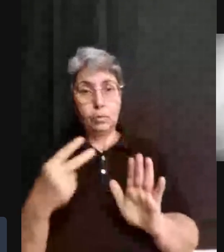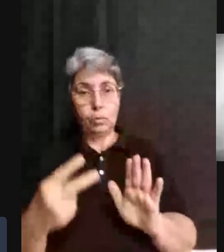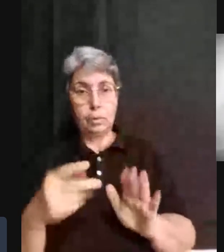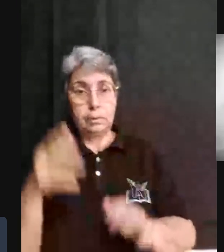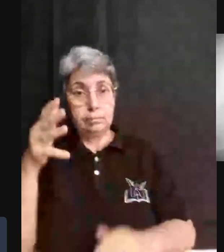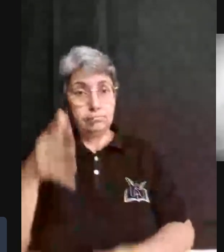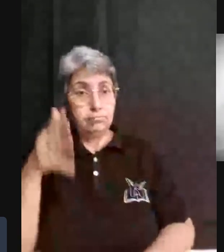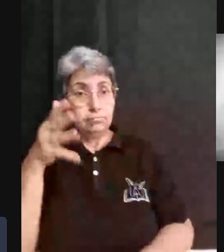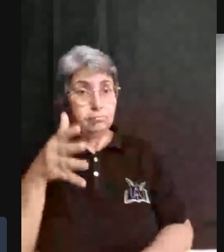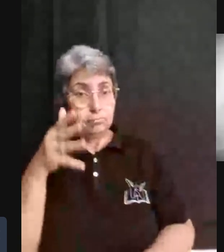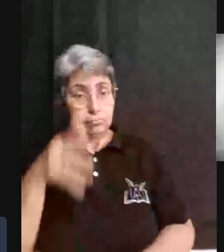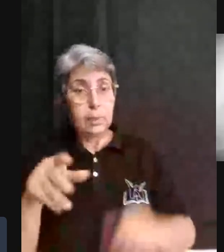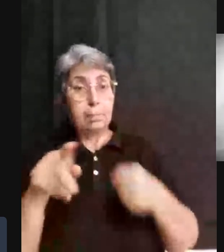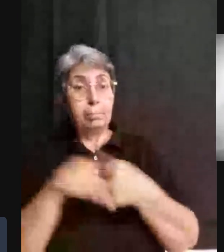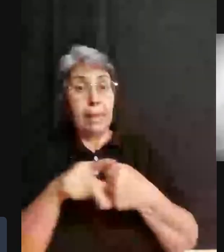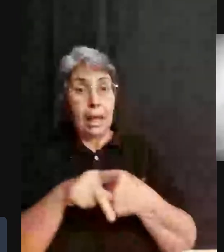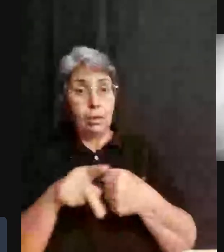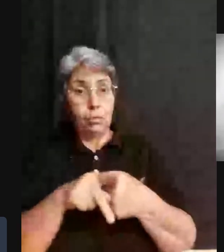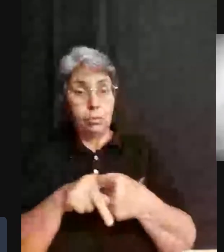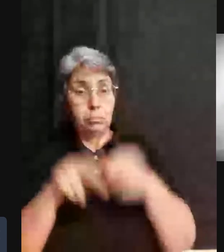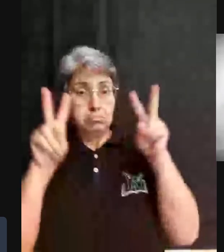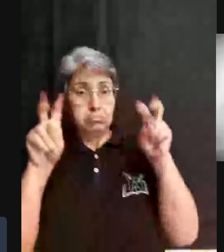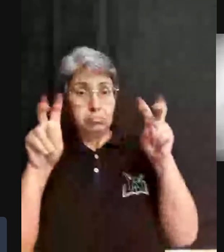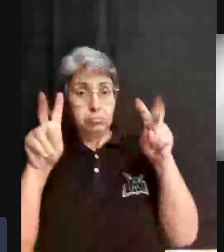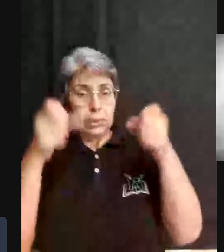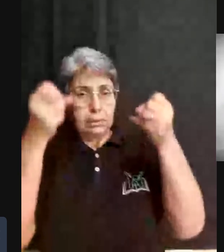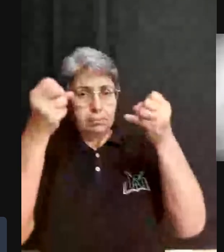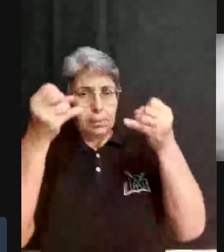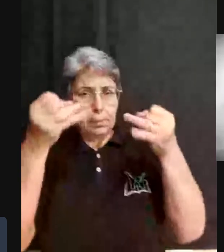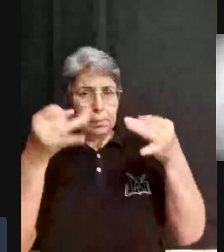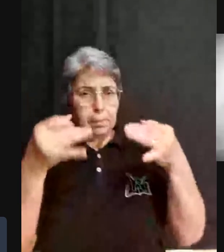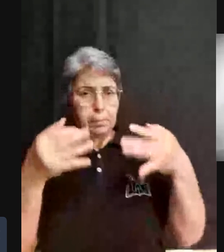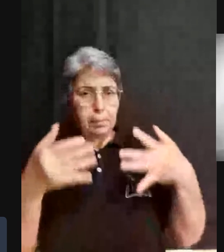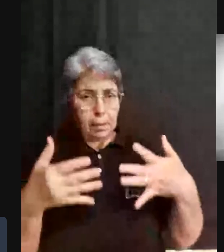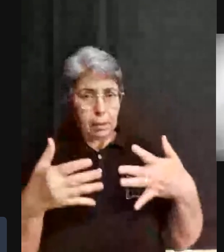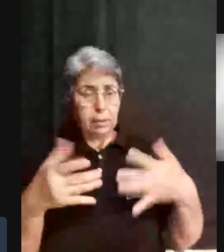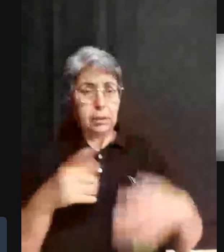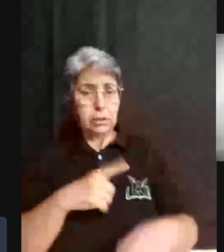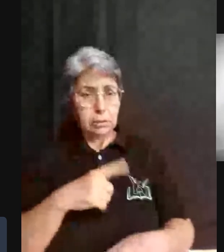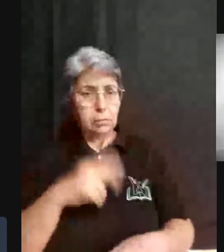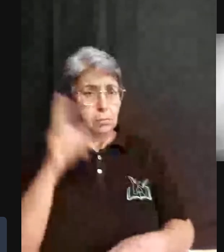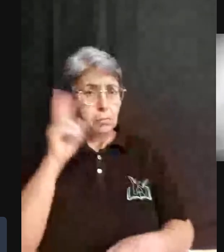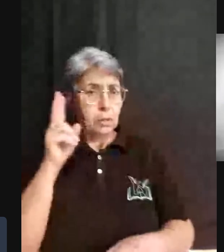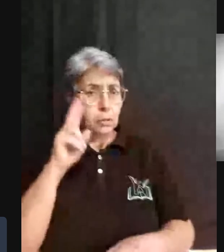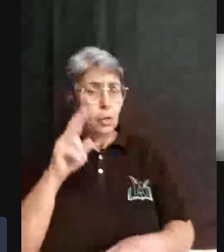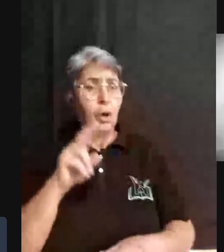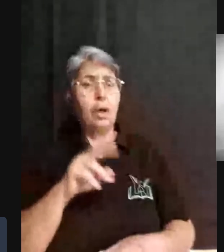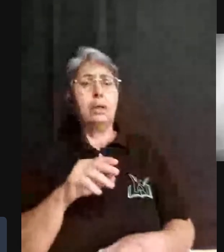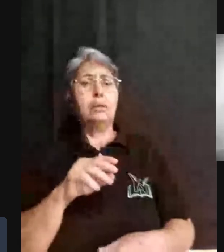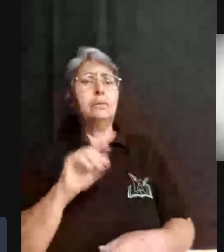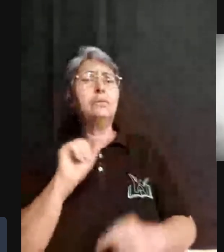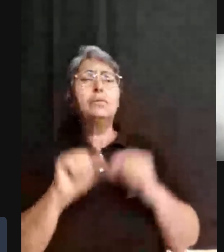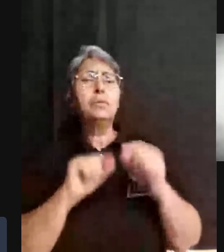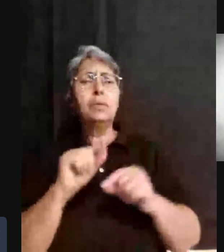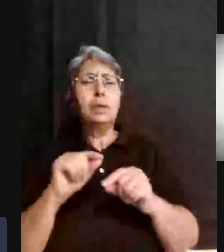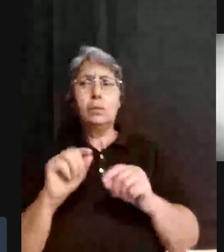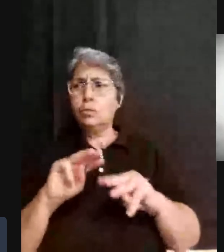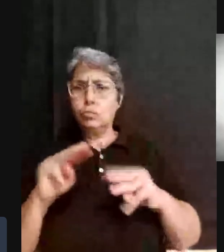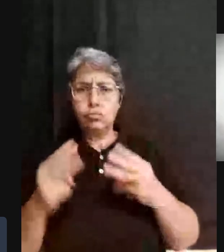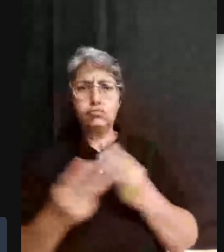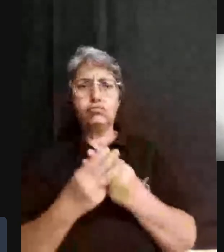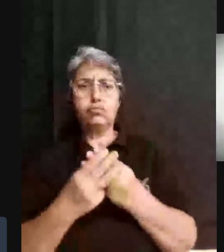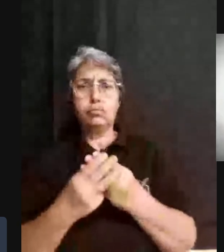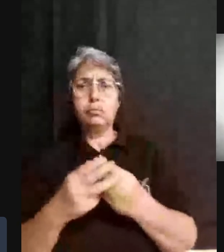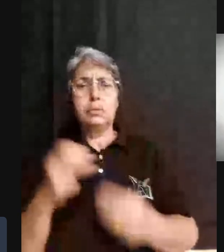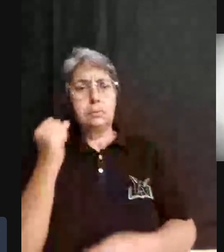Pedro está falando a respeito de uma história de rejeição, uma história de morte em que a nação de Israel havia